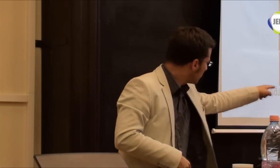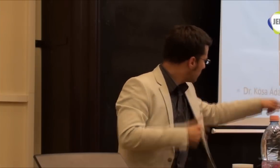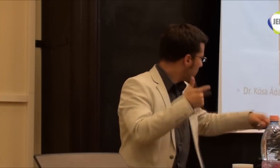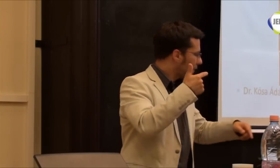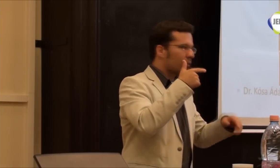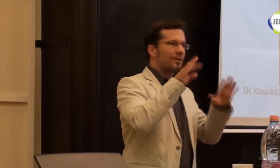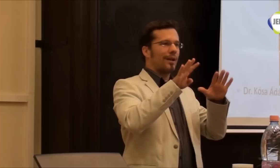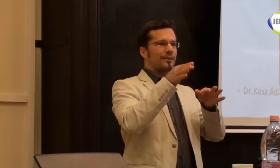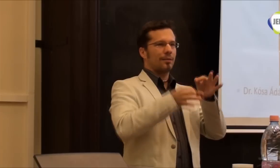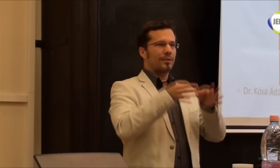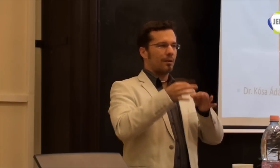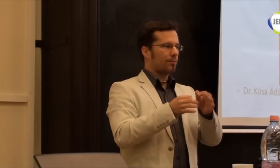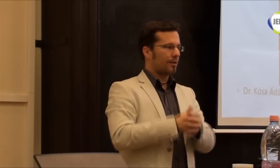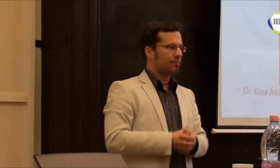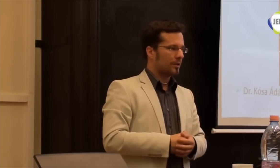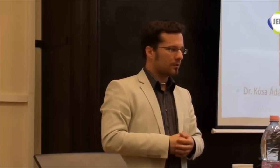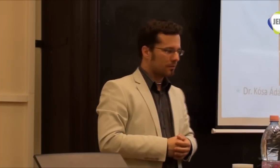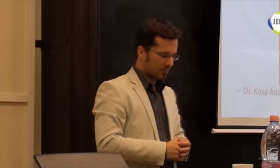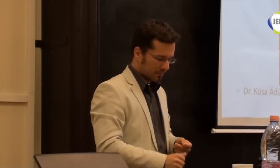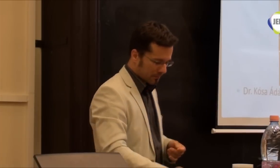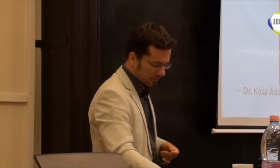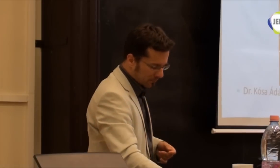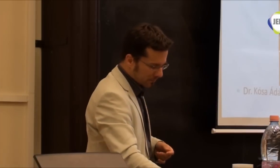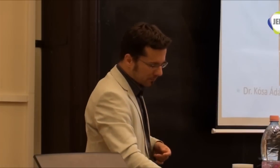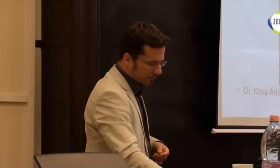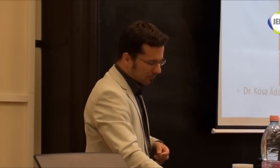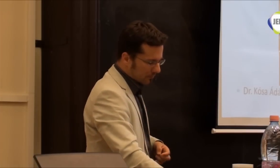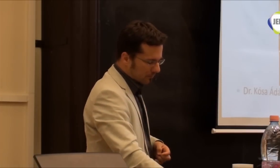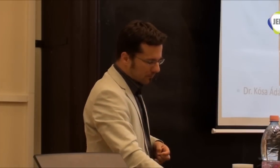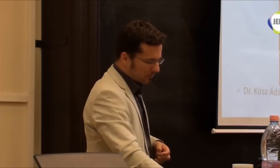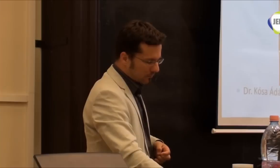parlamentben, 2009. szeptemberében.